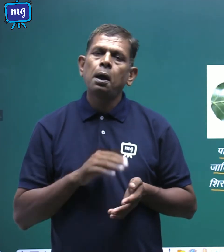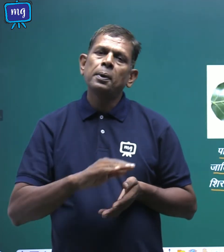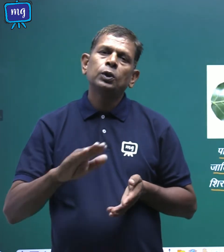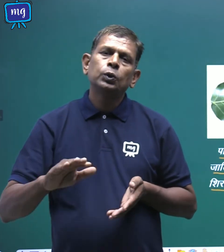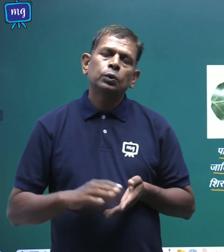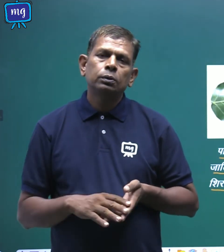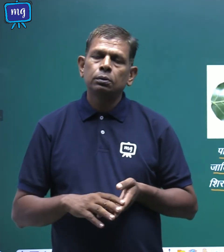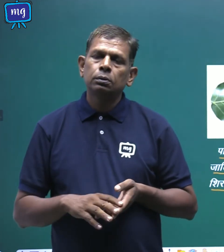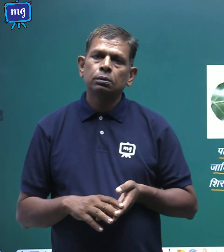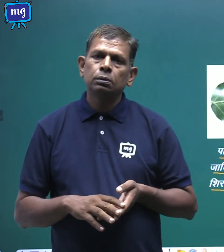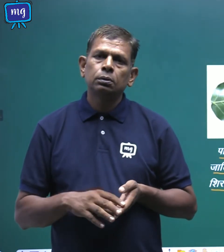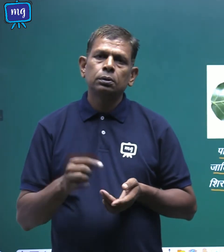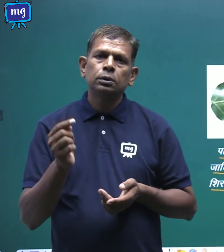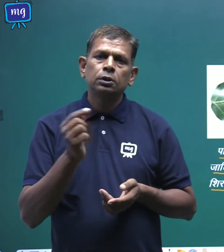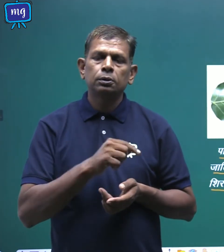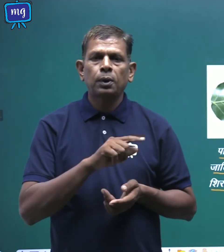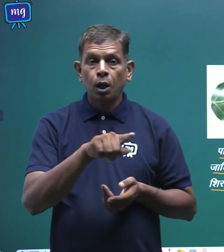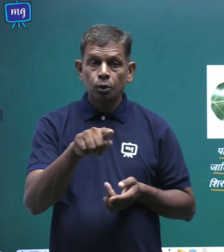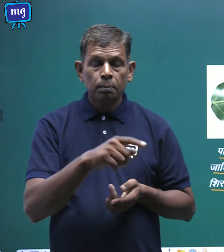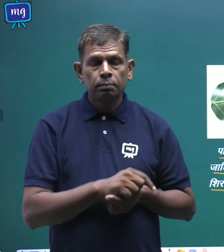बच्चों, इसमें आप